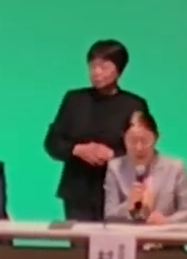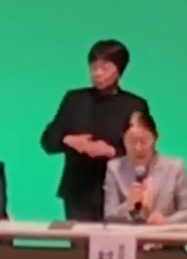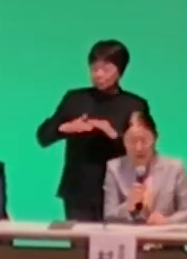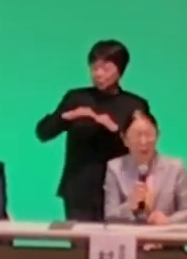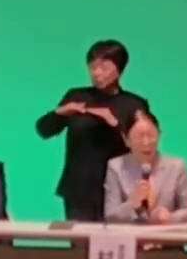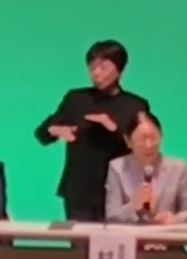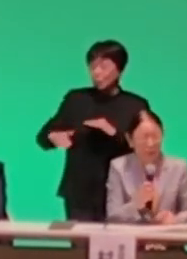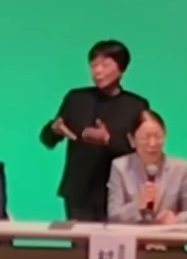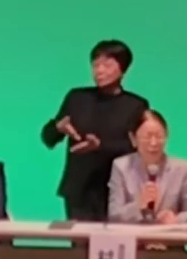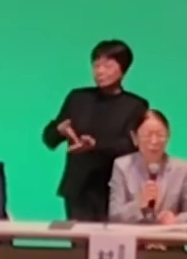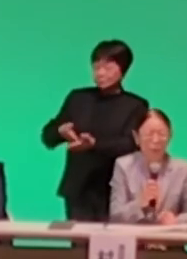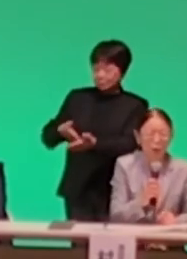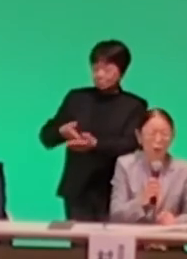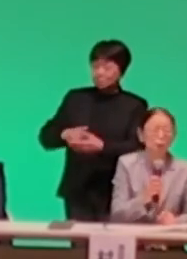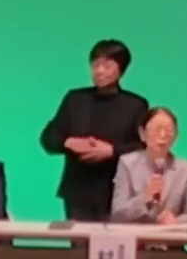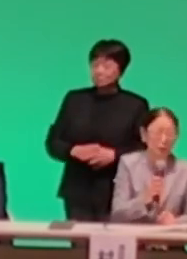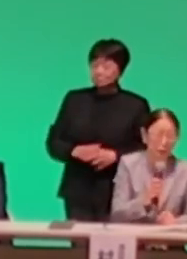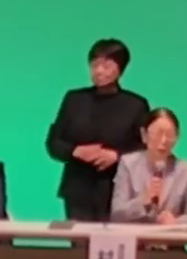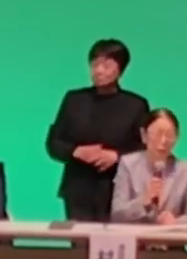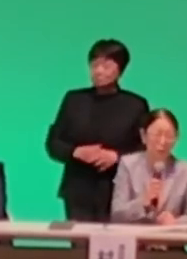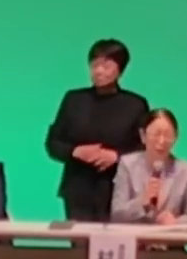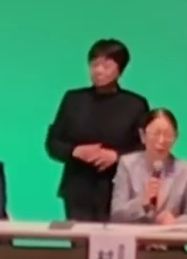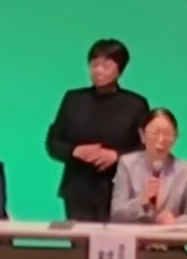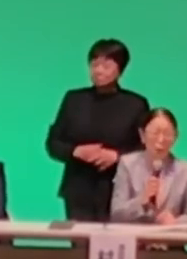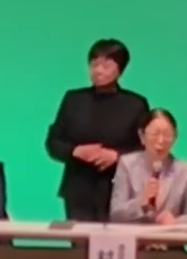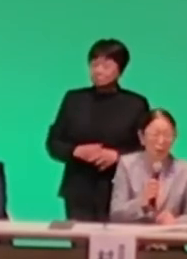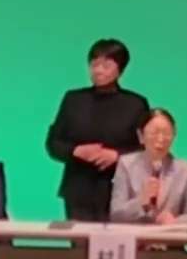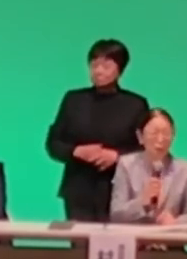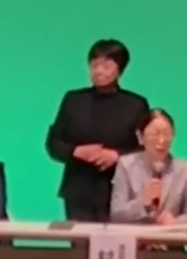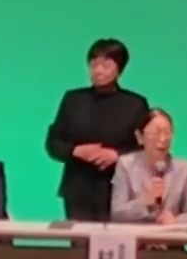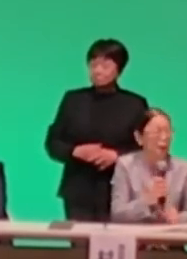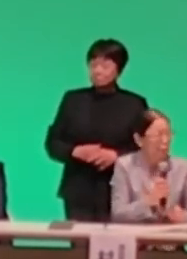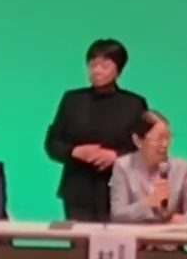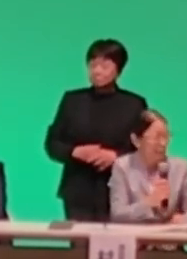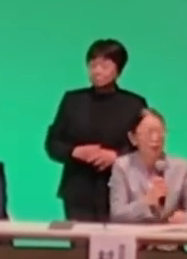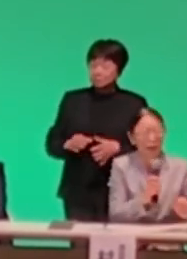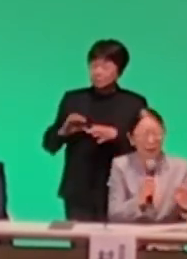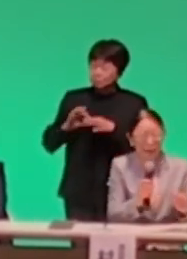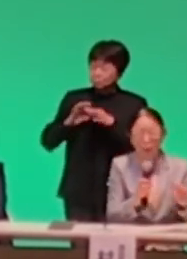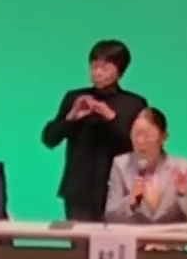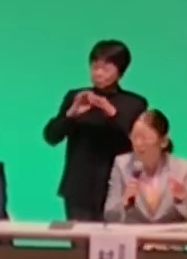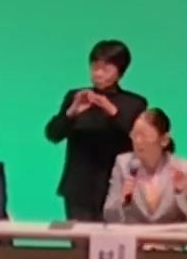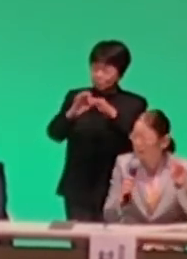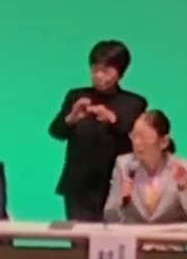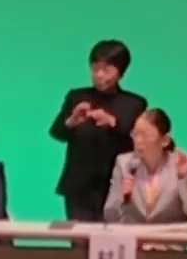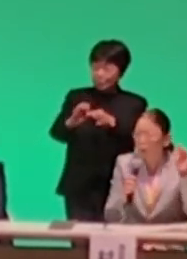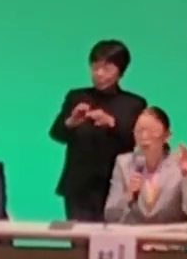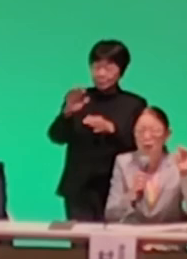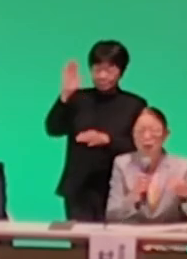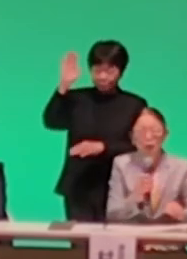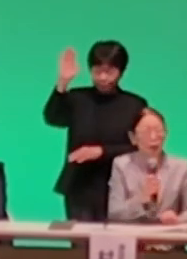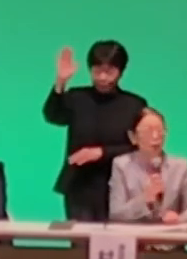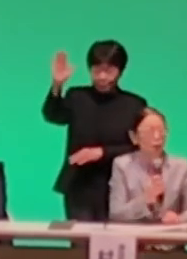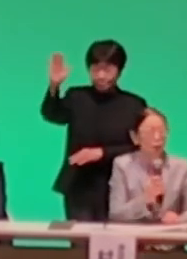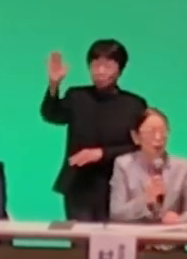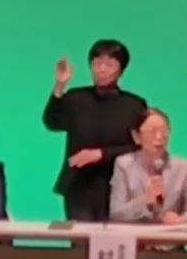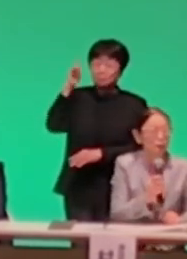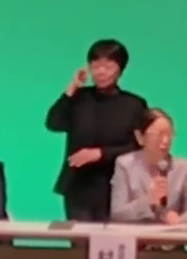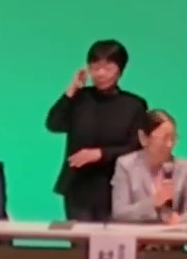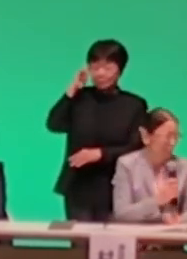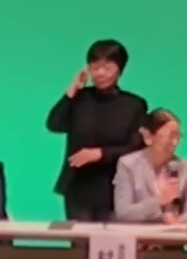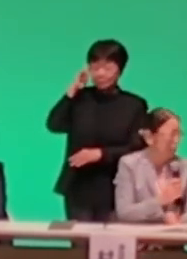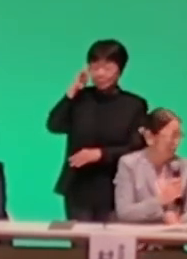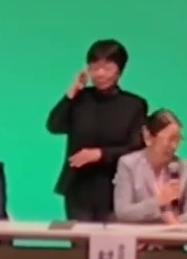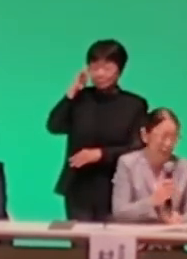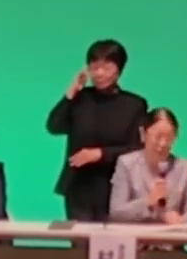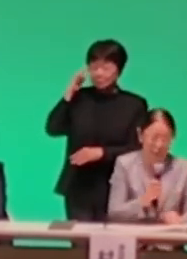風にしてねっていう風に言うんですけど、やっぱりそういう風に長い目で見たらきっとちゃんとあの行き